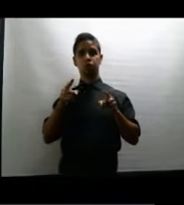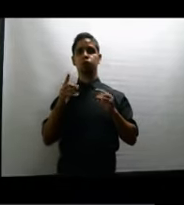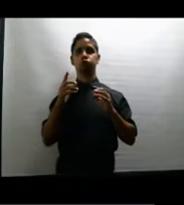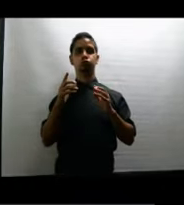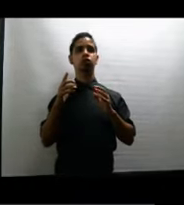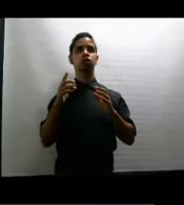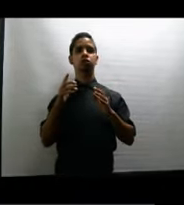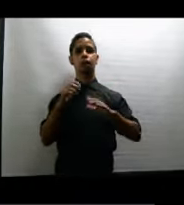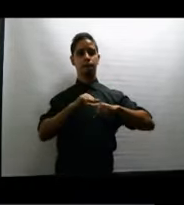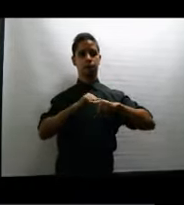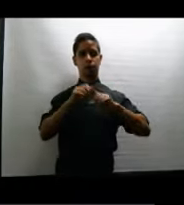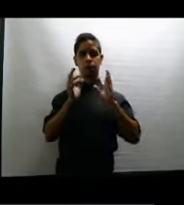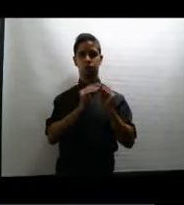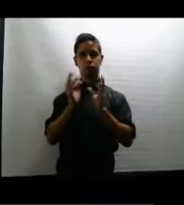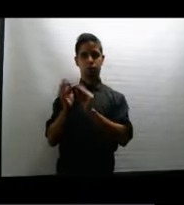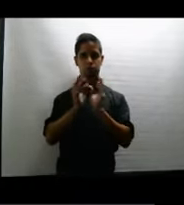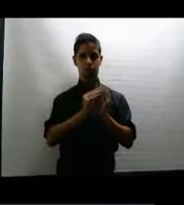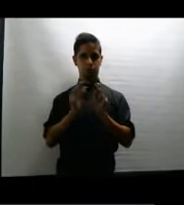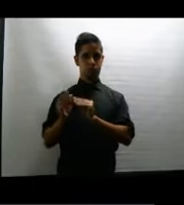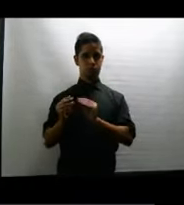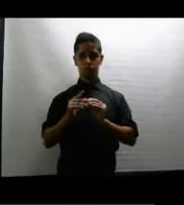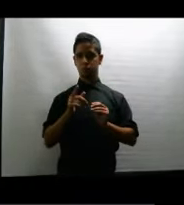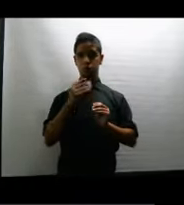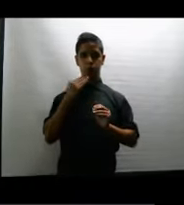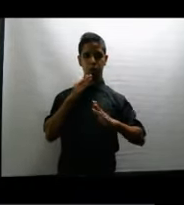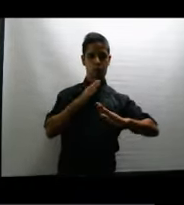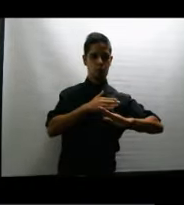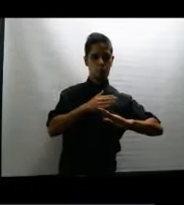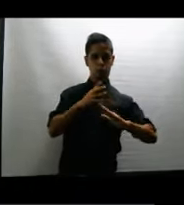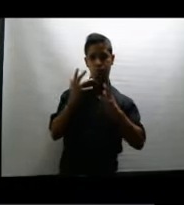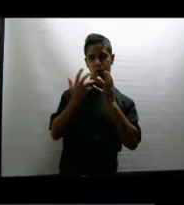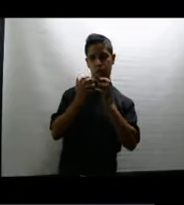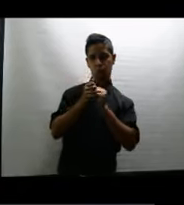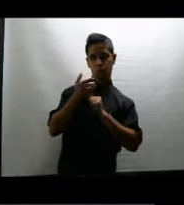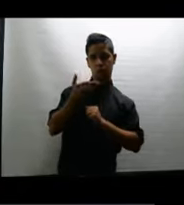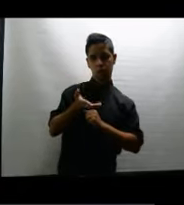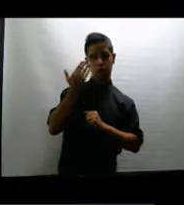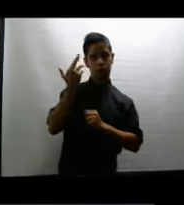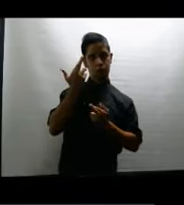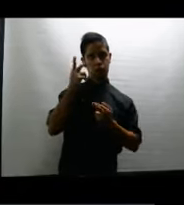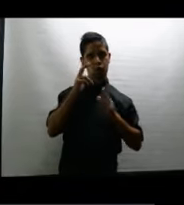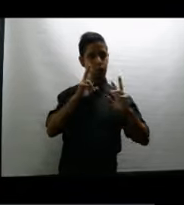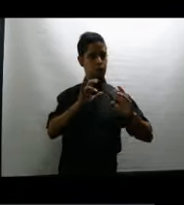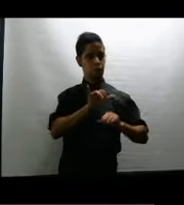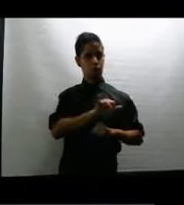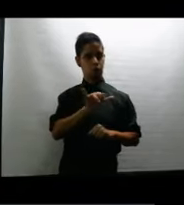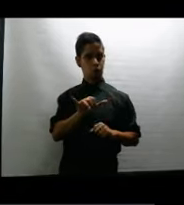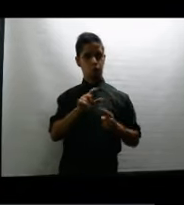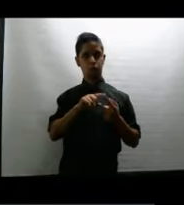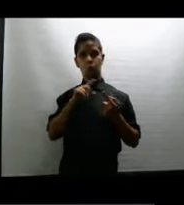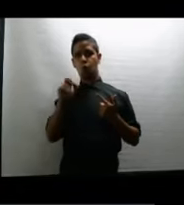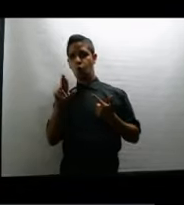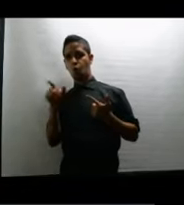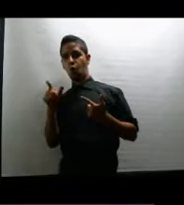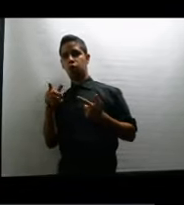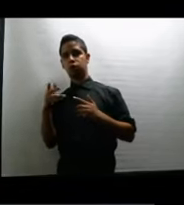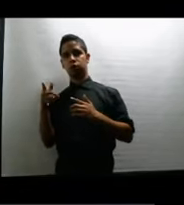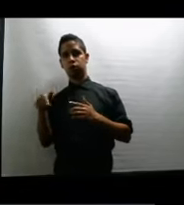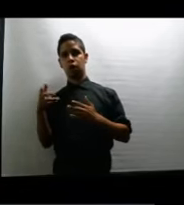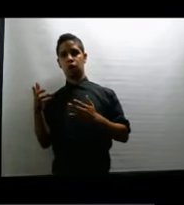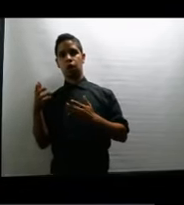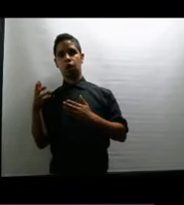entonces cantábamos canciones y de momento decimos, ah, mira, esta canción dialoga con esta porque el tema o este es como este es el antes